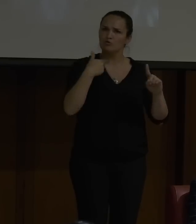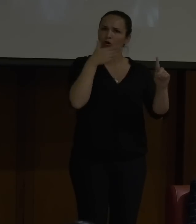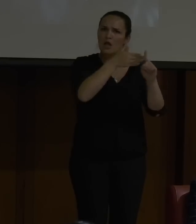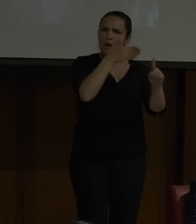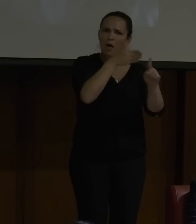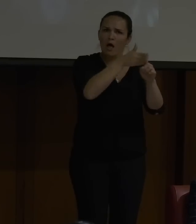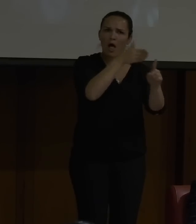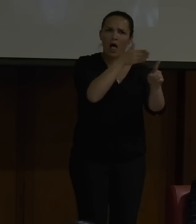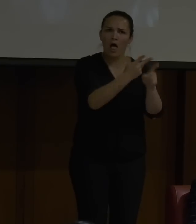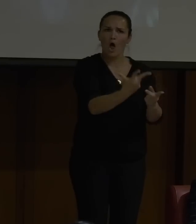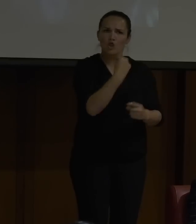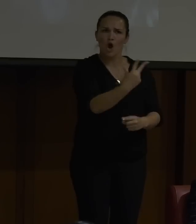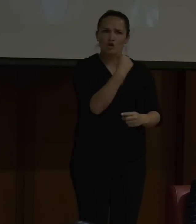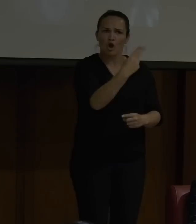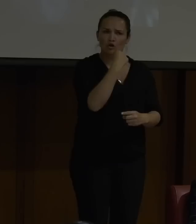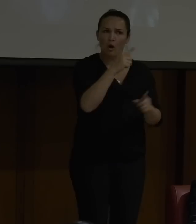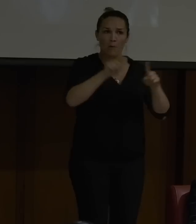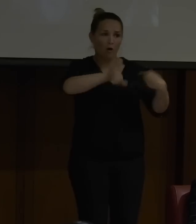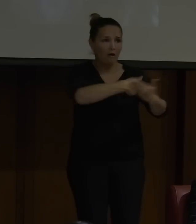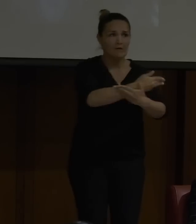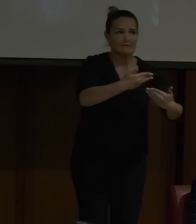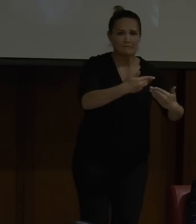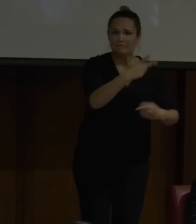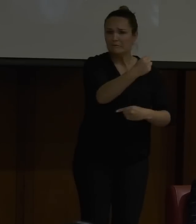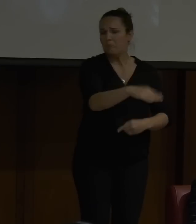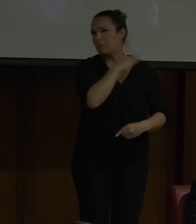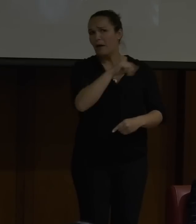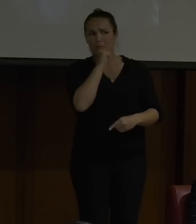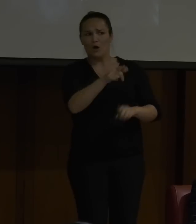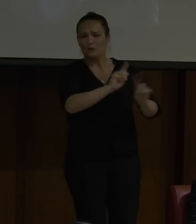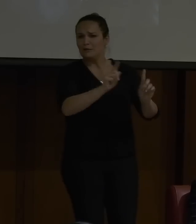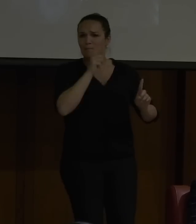le digo esos versos, no la voy a conquistar.